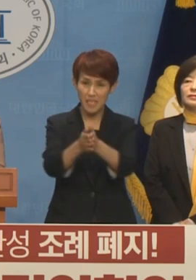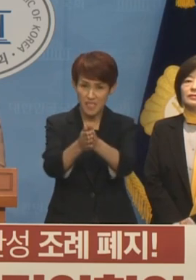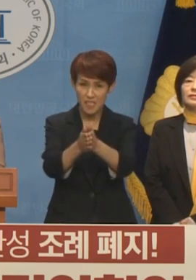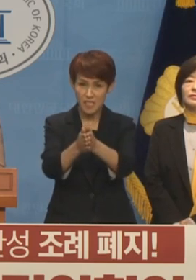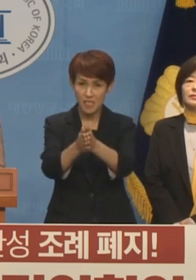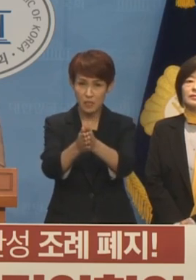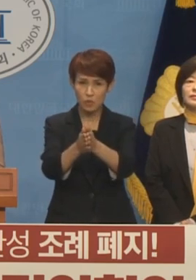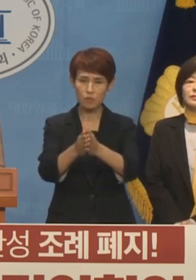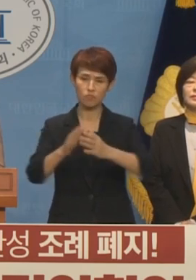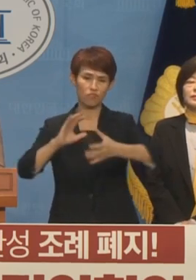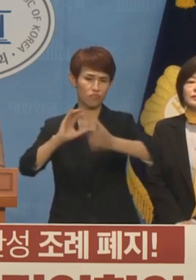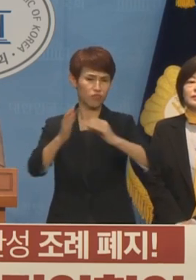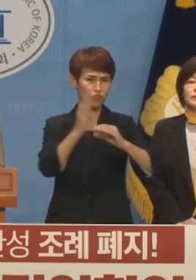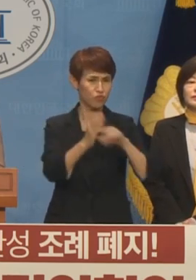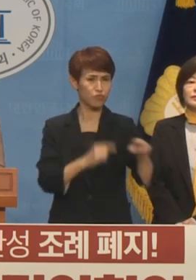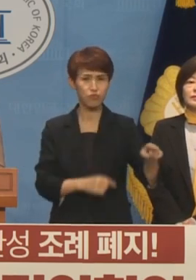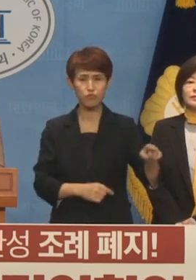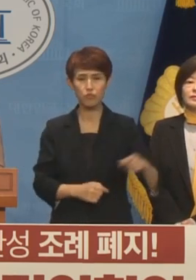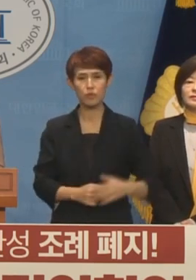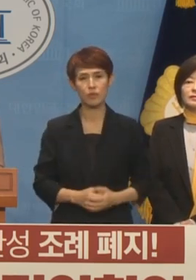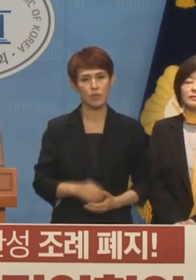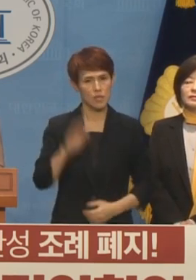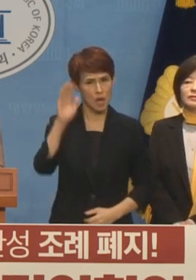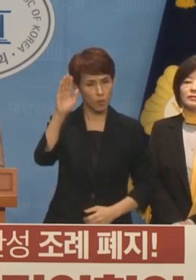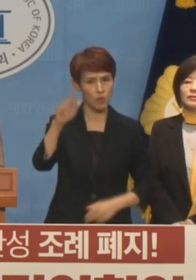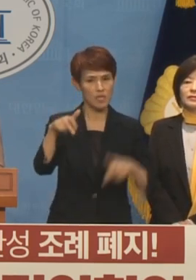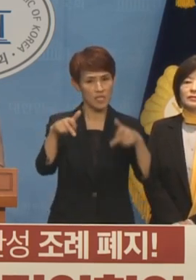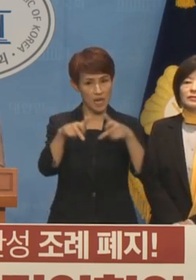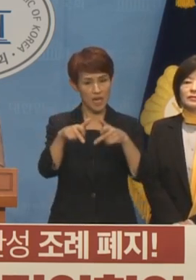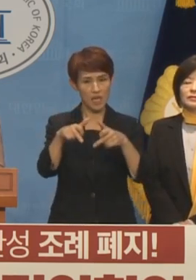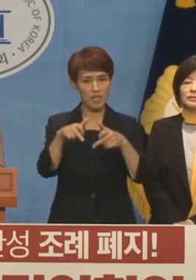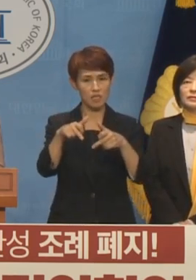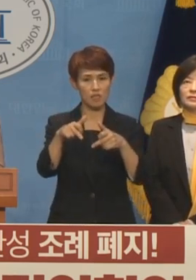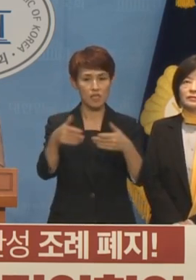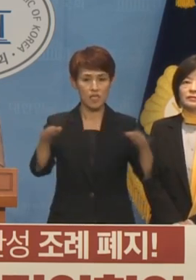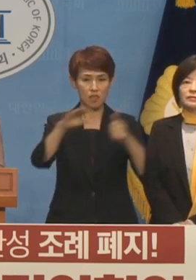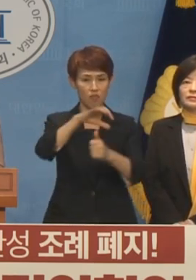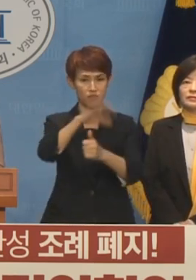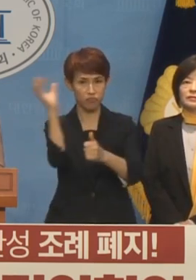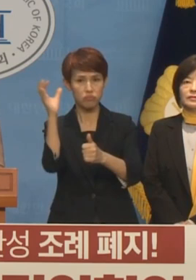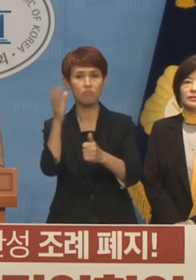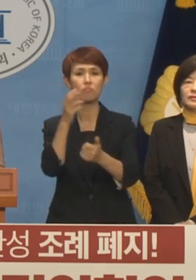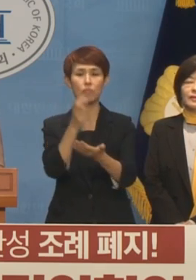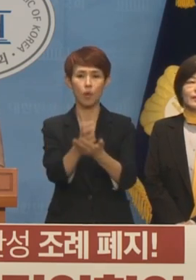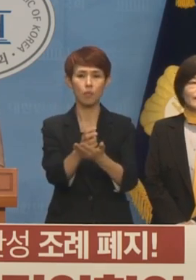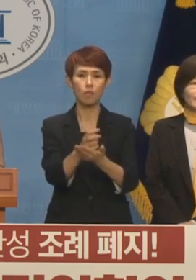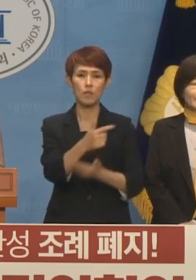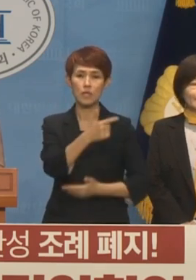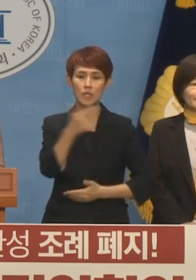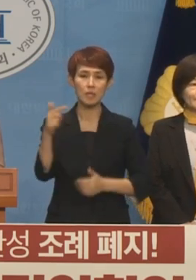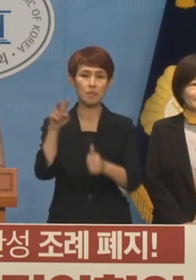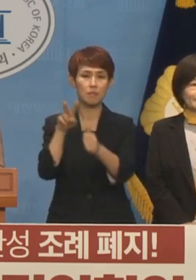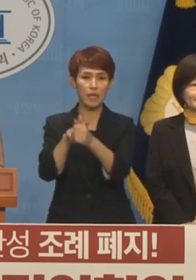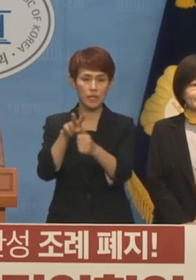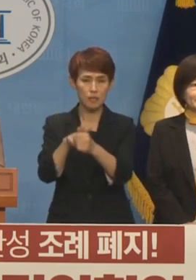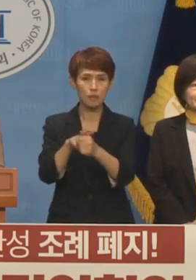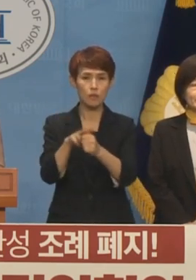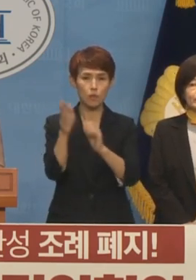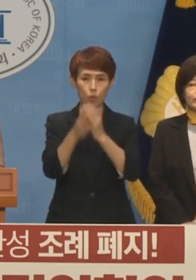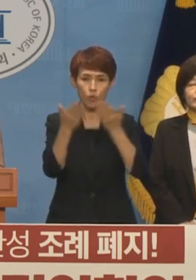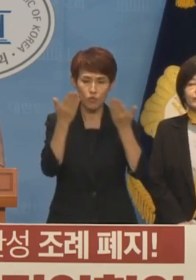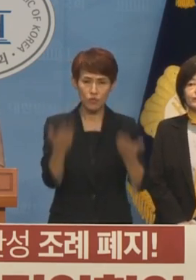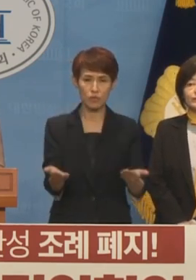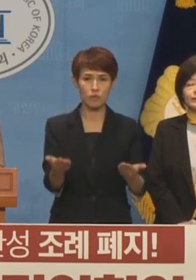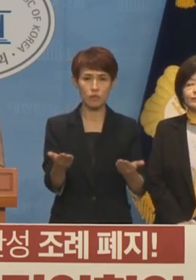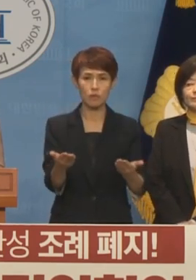조례안도 논의 중이라고 하고, 또 앞으로 장애인 탈시설 폐지 조례안, 그리고 대형마트 공휴일 의무 휴업 폐지